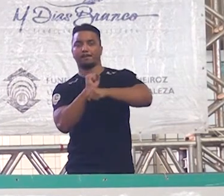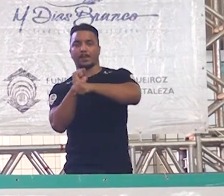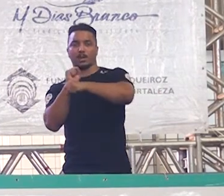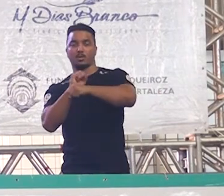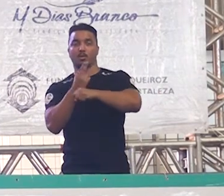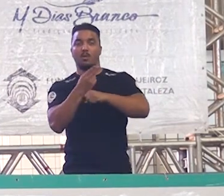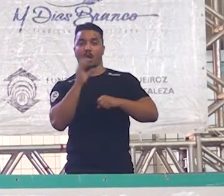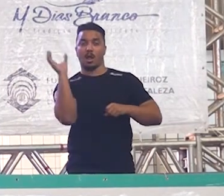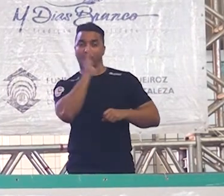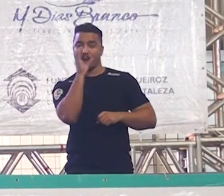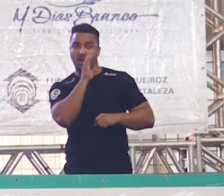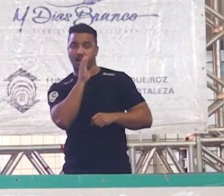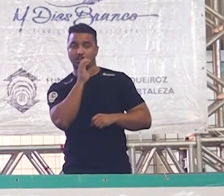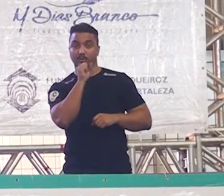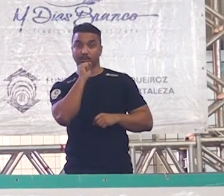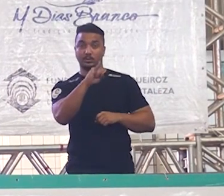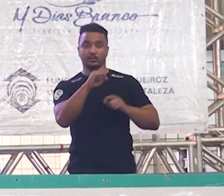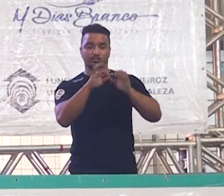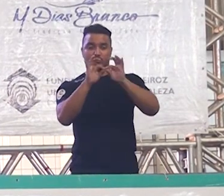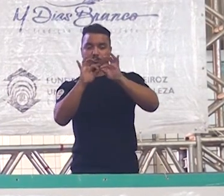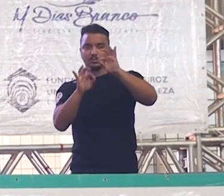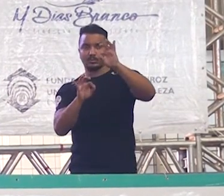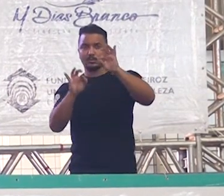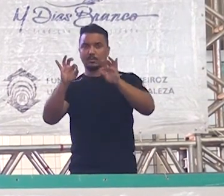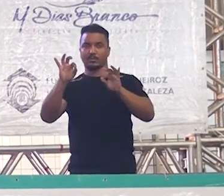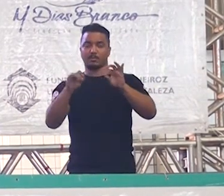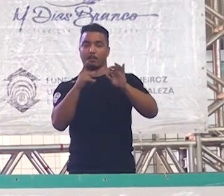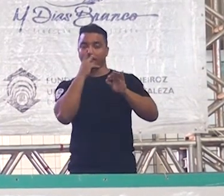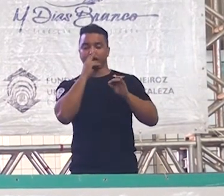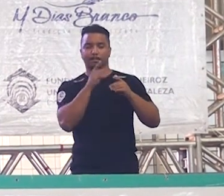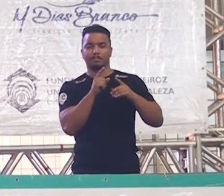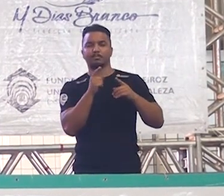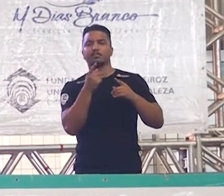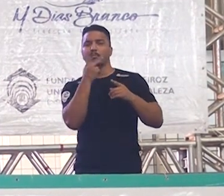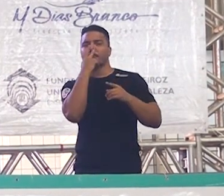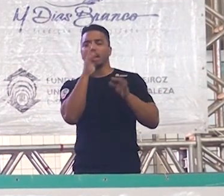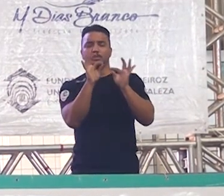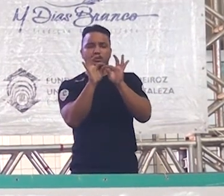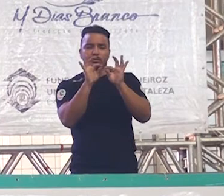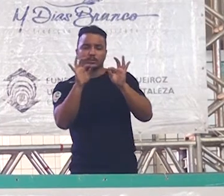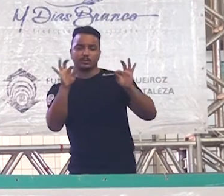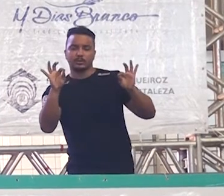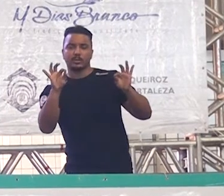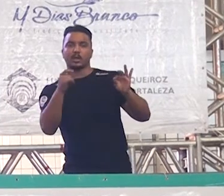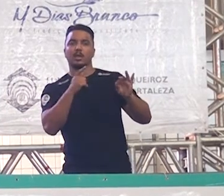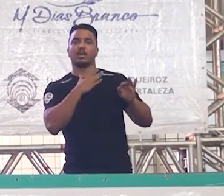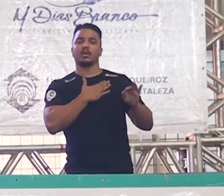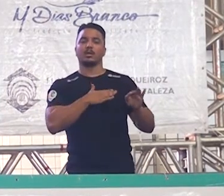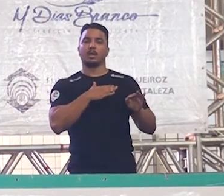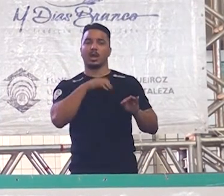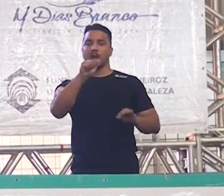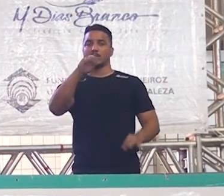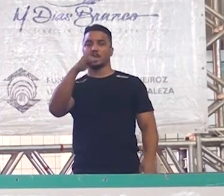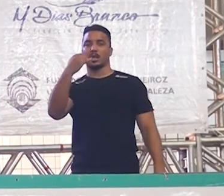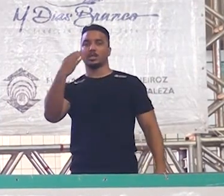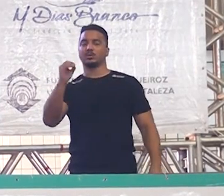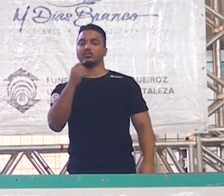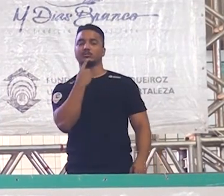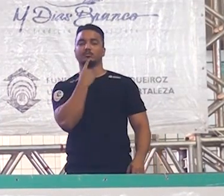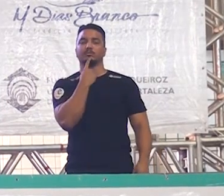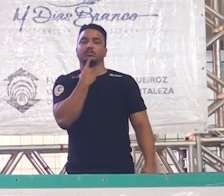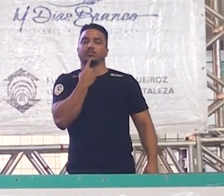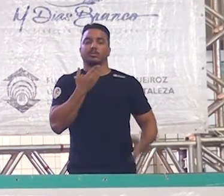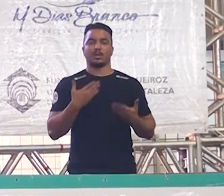Quanto menos inclinado tiver a reta, quanto mais próximo da horizontal você tiver, menor vai ser a aceleração.